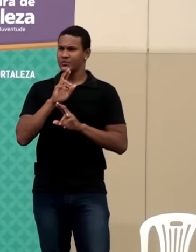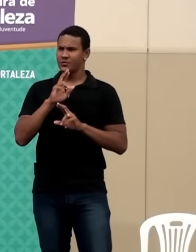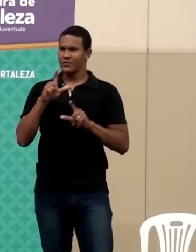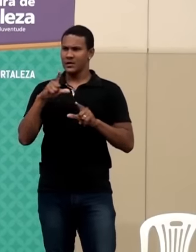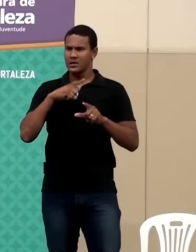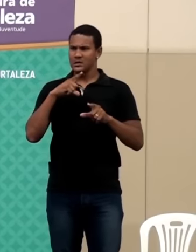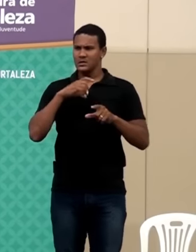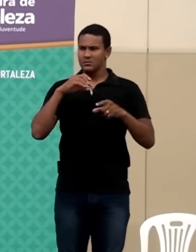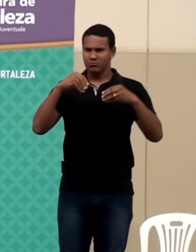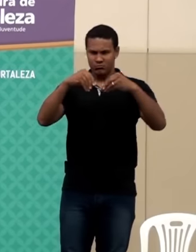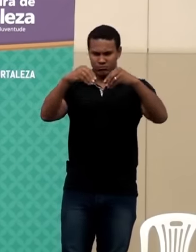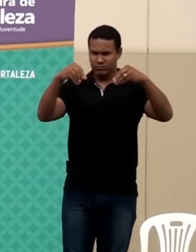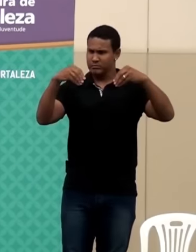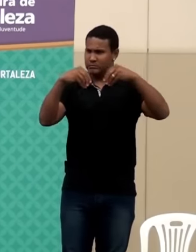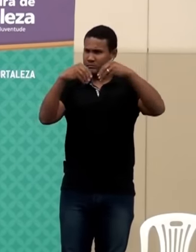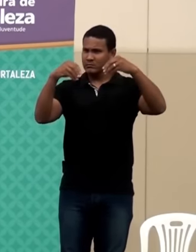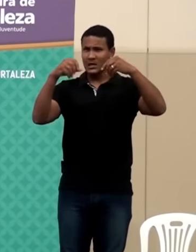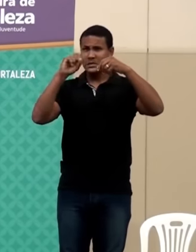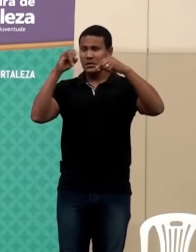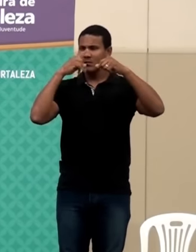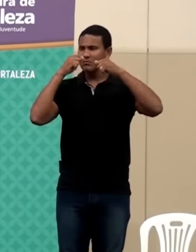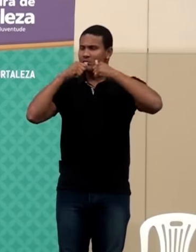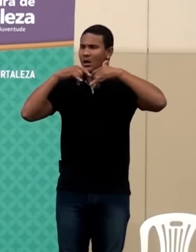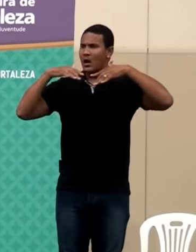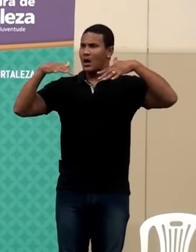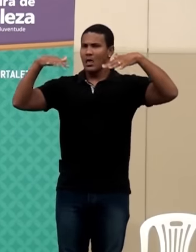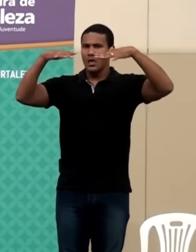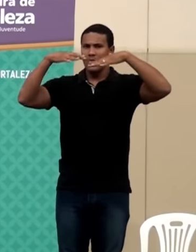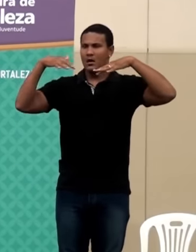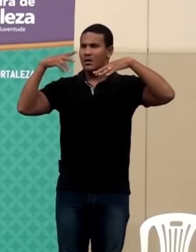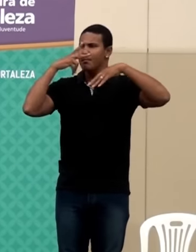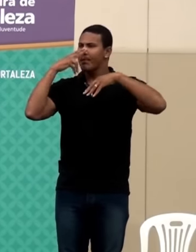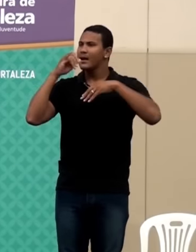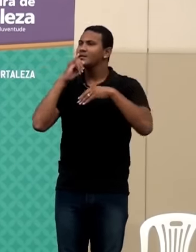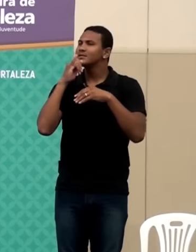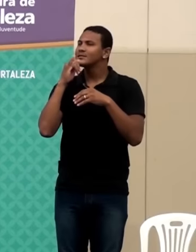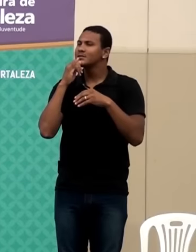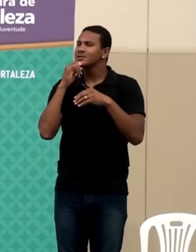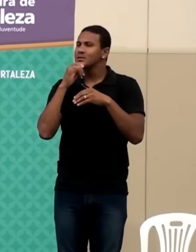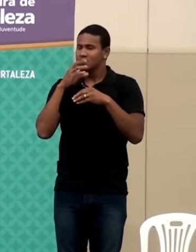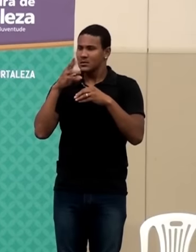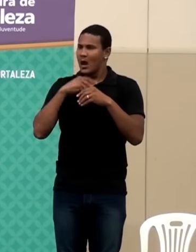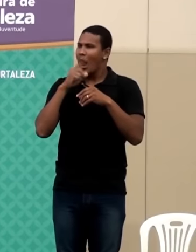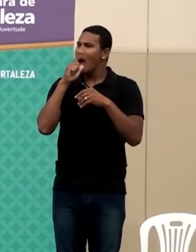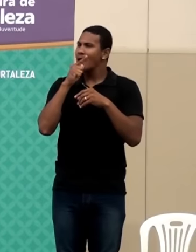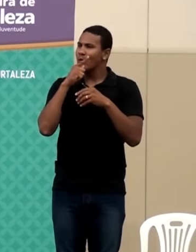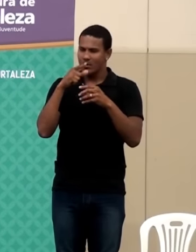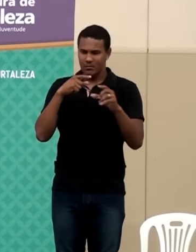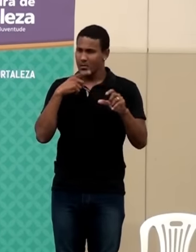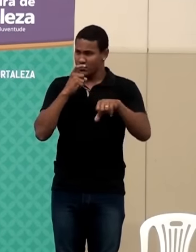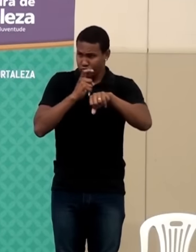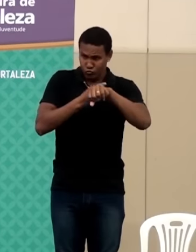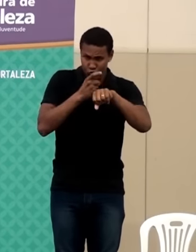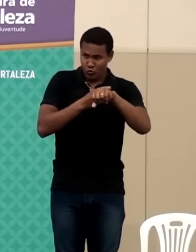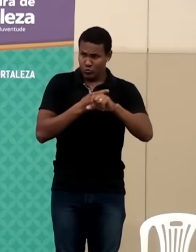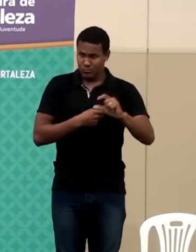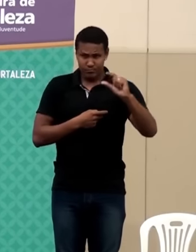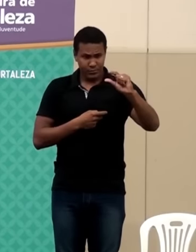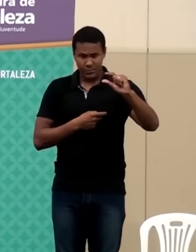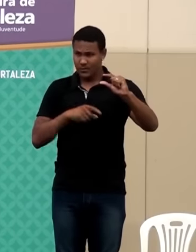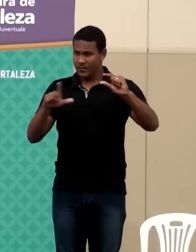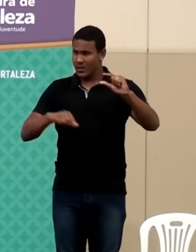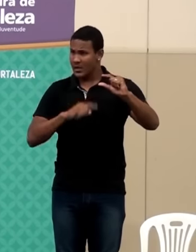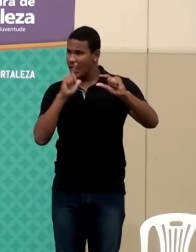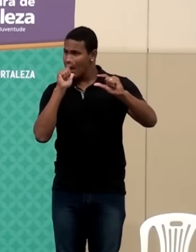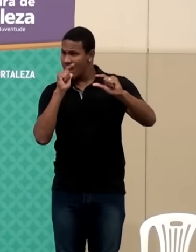certo período. Então, gente, a soda cáustica é como se ela ficasse molhada. Você pega um pedaçozinho de soda cáustica, vocês